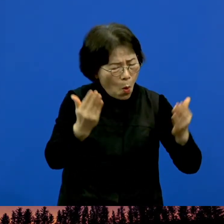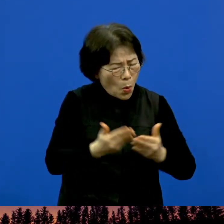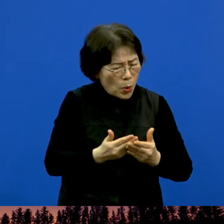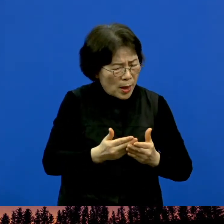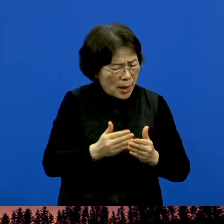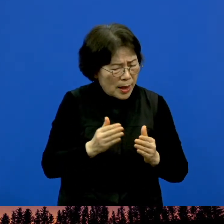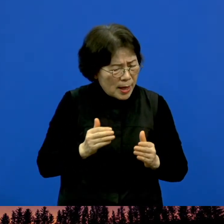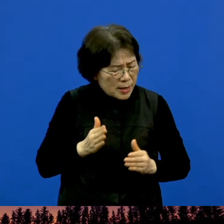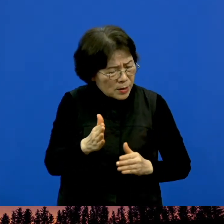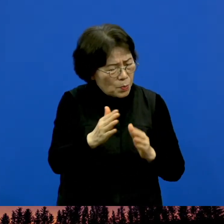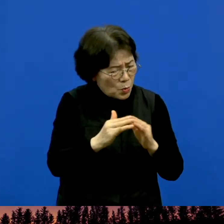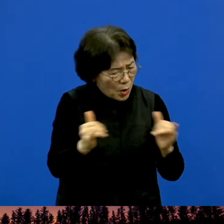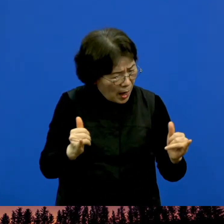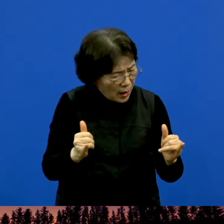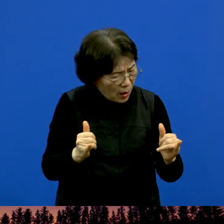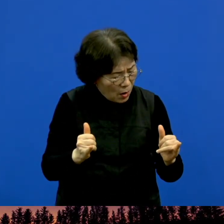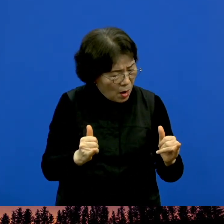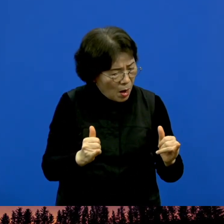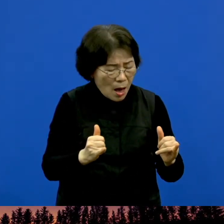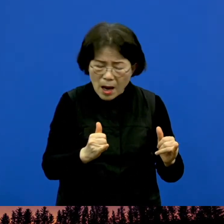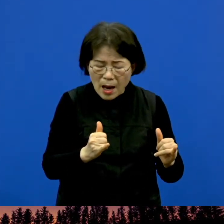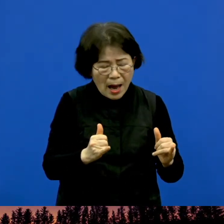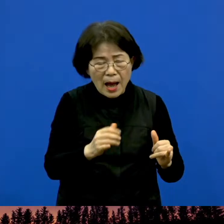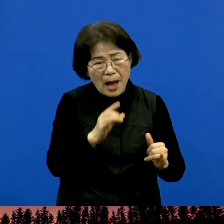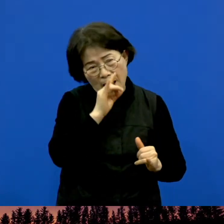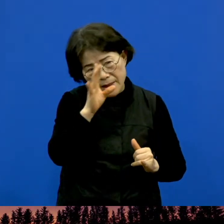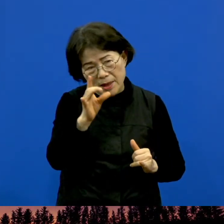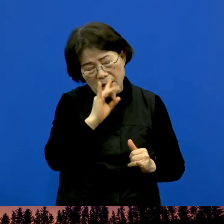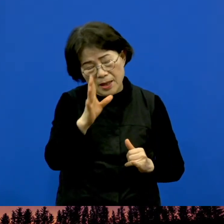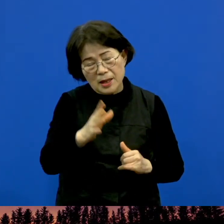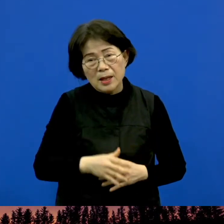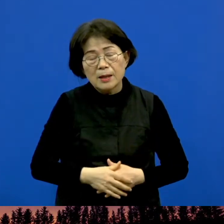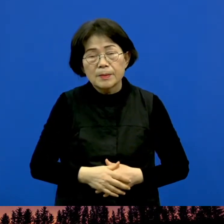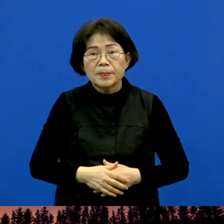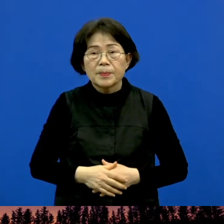따라붙어도 그 방대함에 아무도 할 수 없어요.